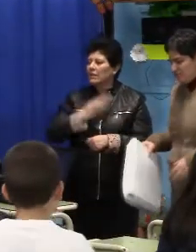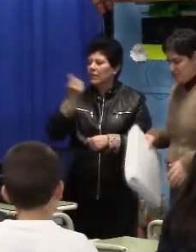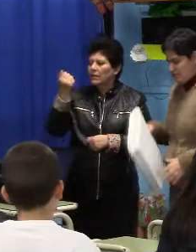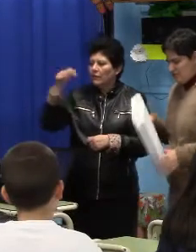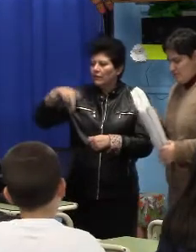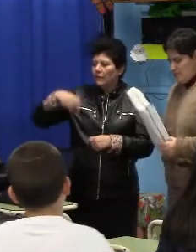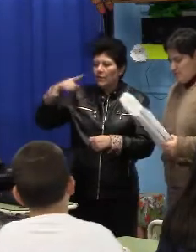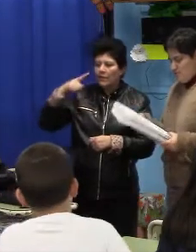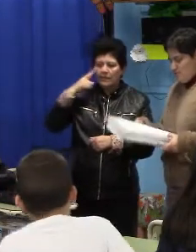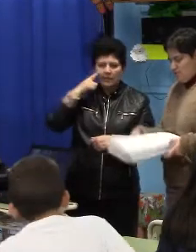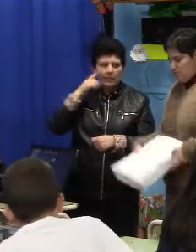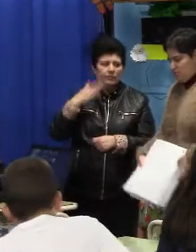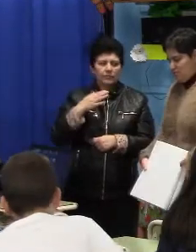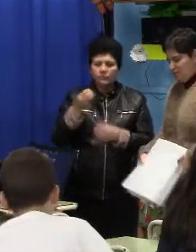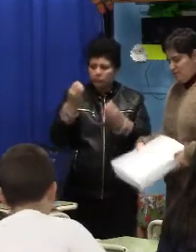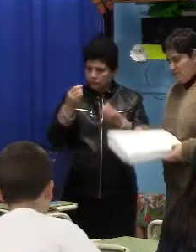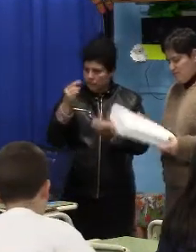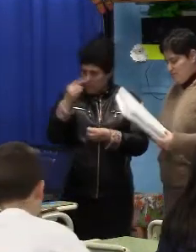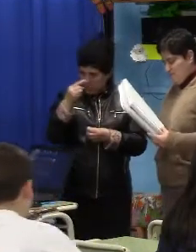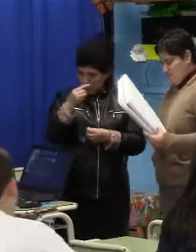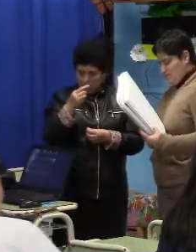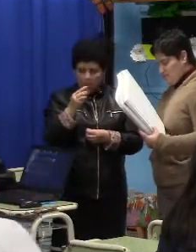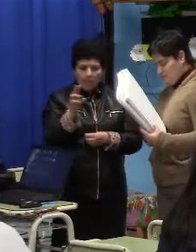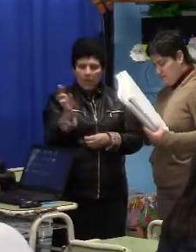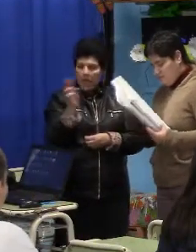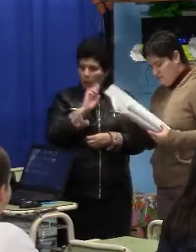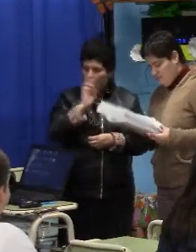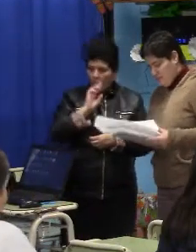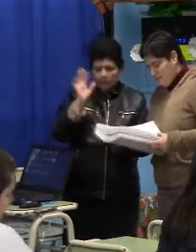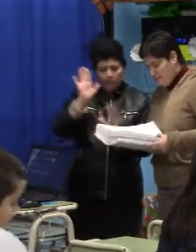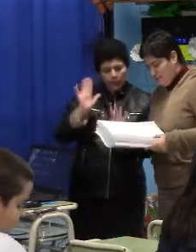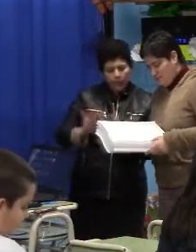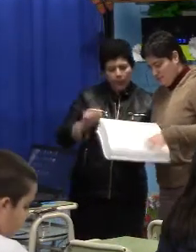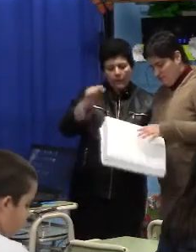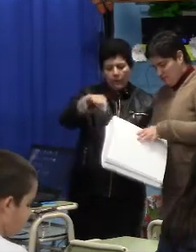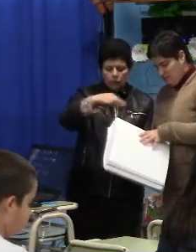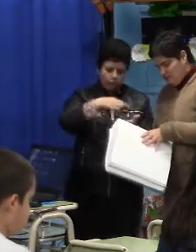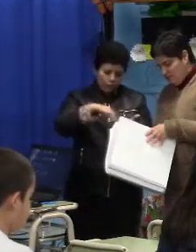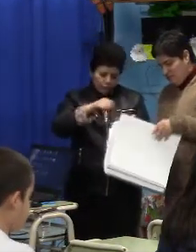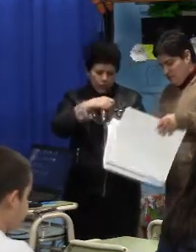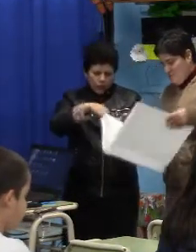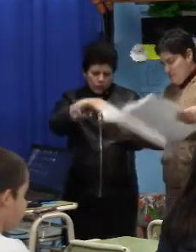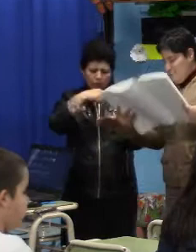Fanny Crosby compuso varios de los himnos que nosotros cantamos.